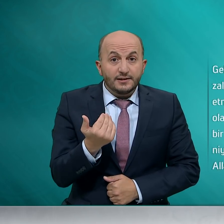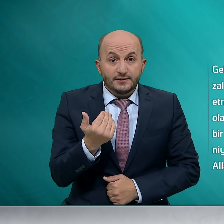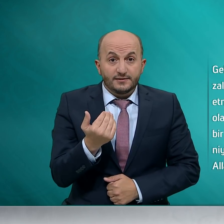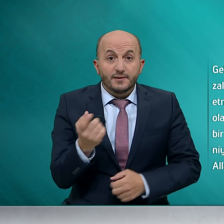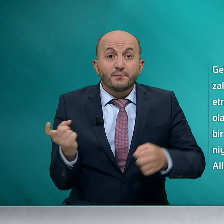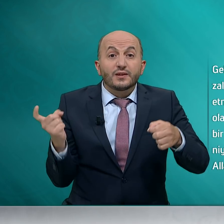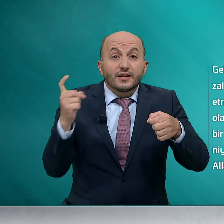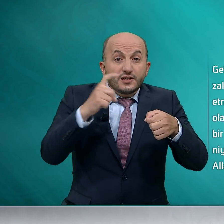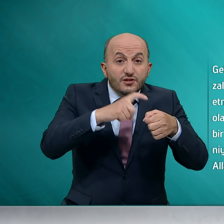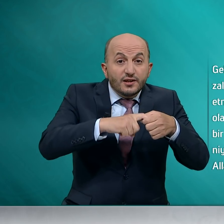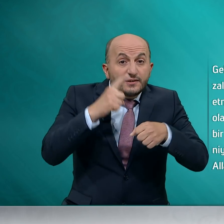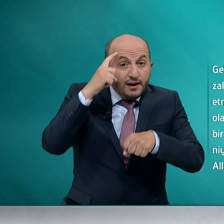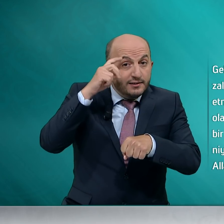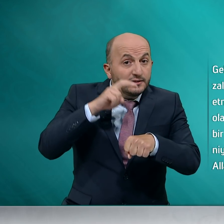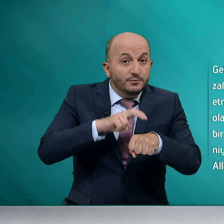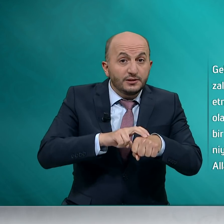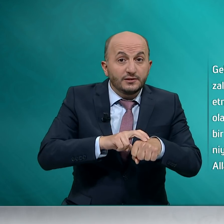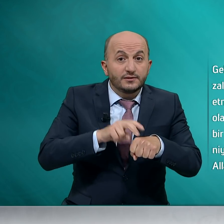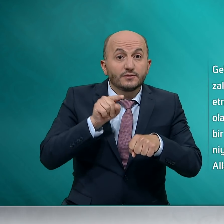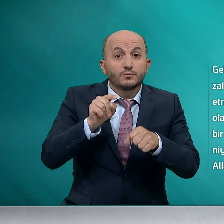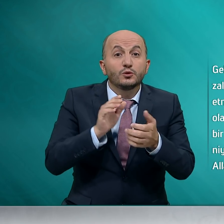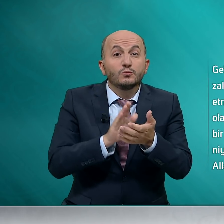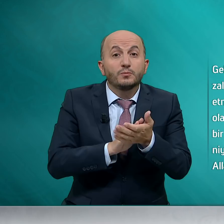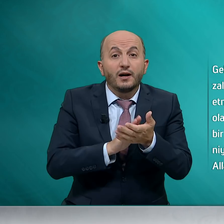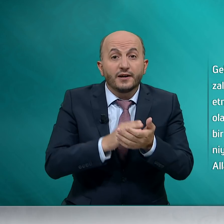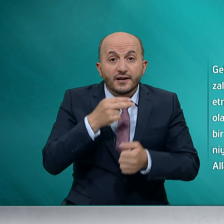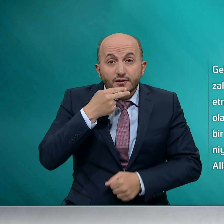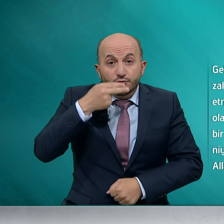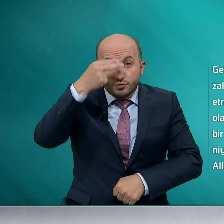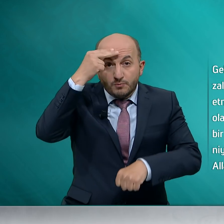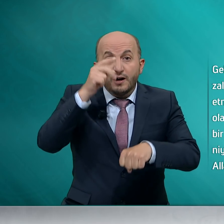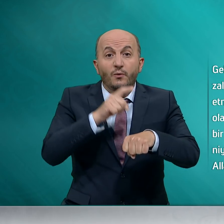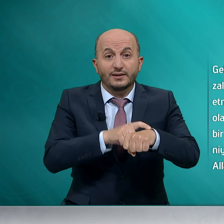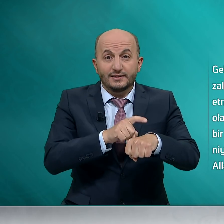Geliniz, hicreti andığımız bu mübarek cuma vaktinde